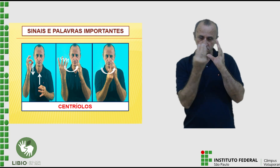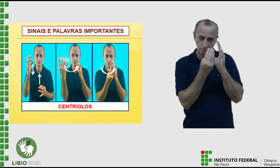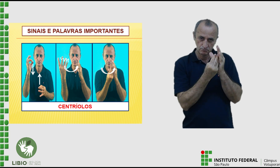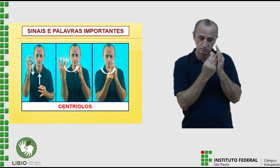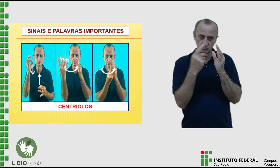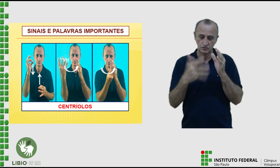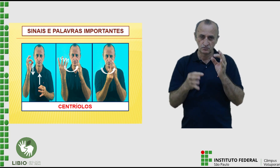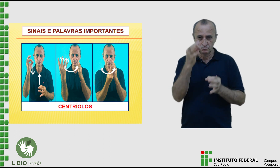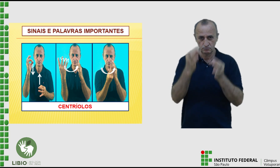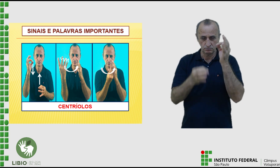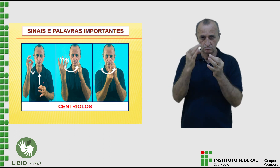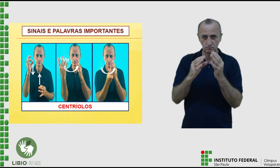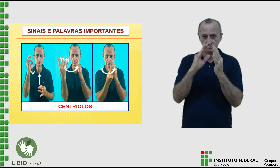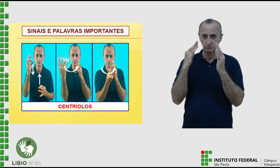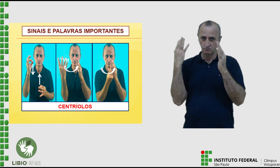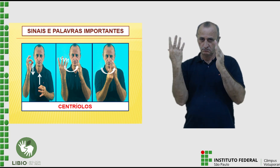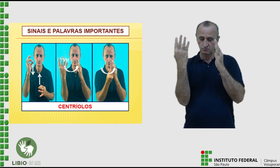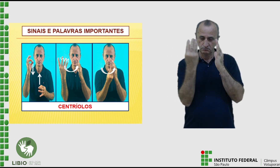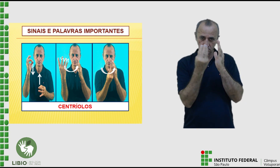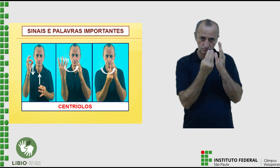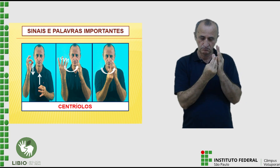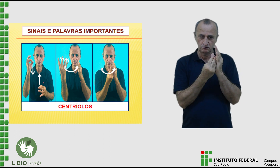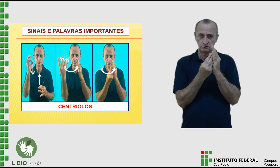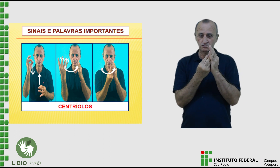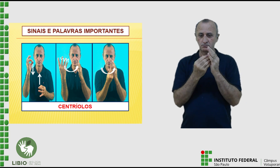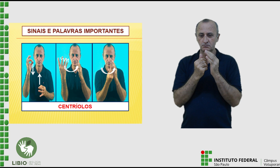centríolos. Veja o sinal.